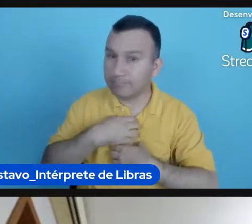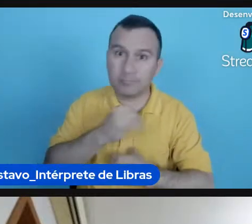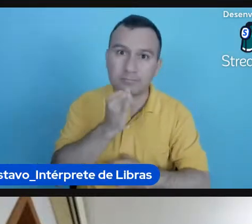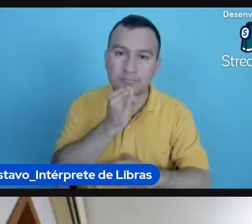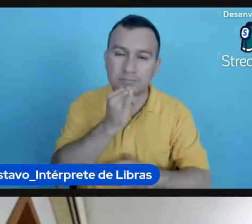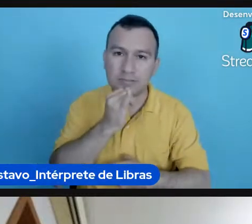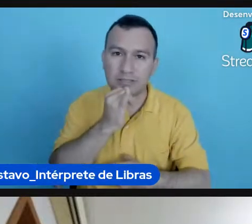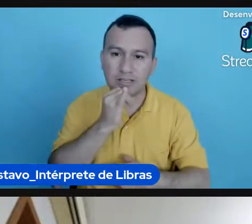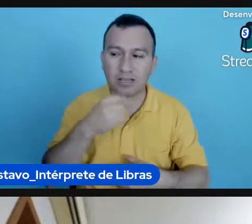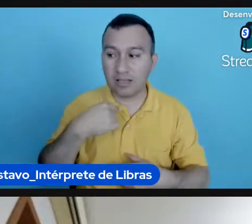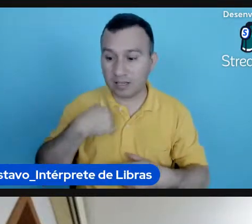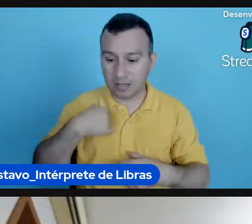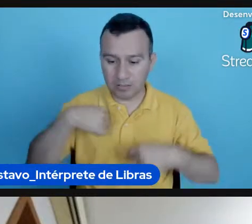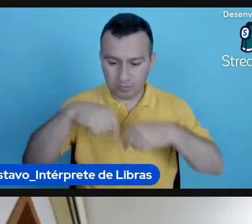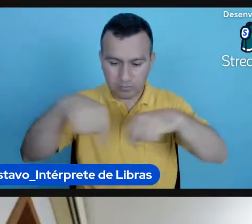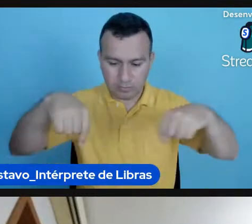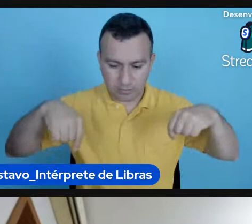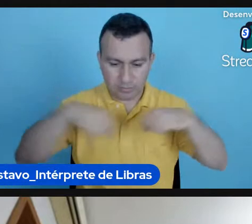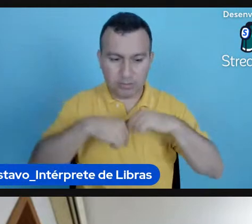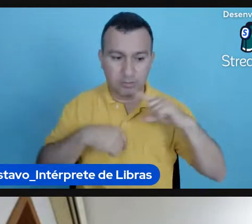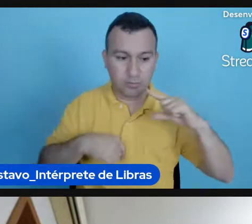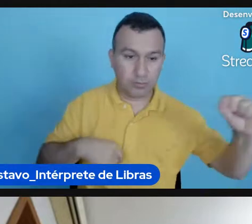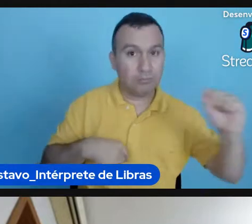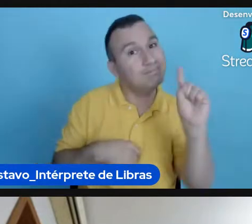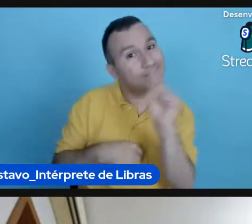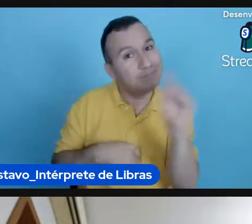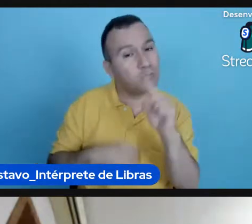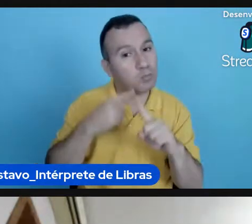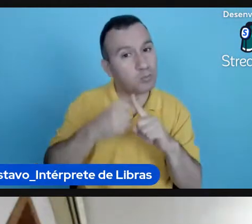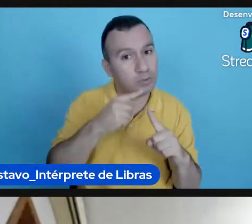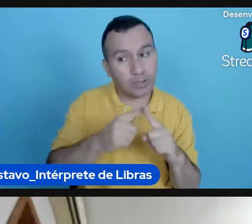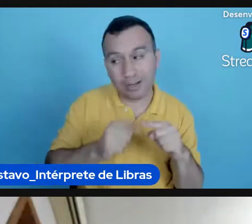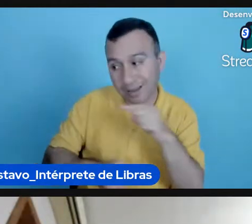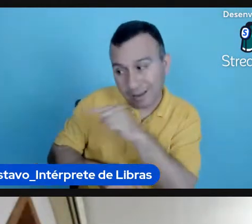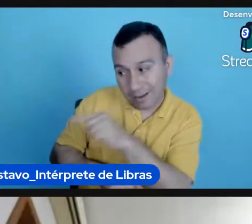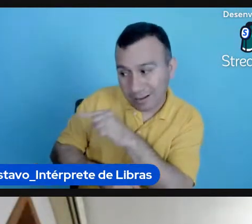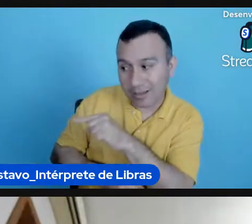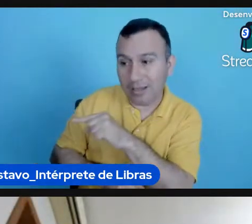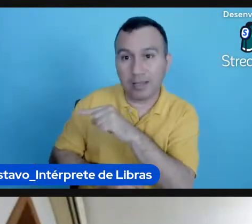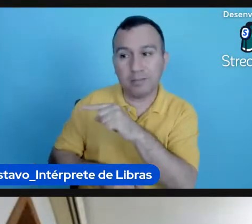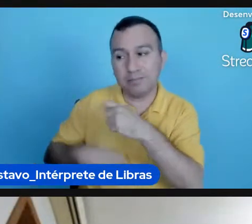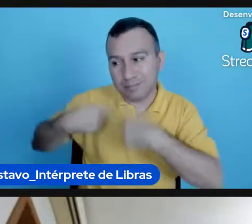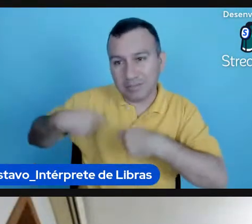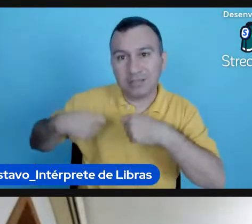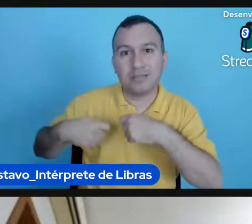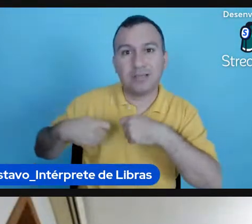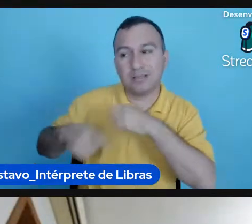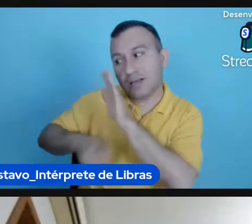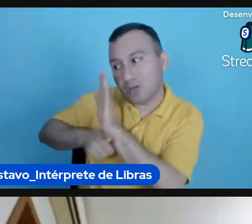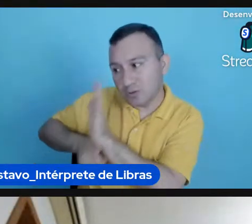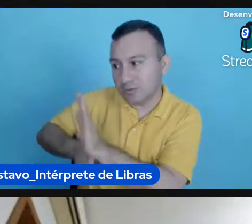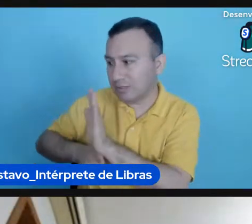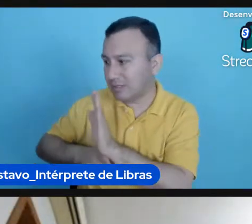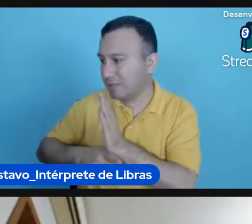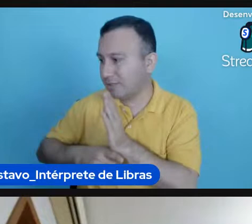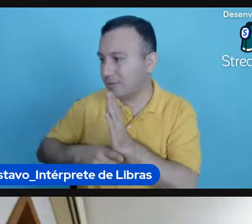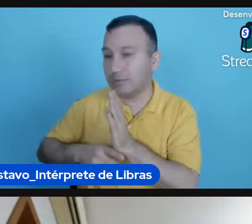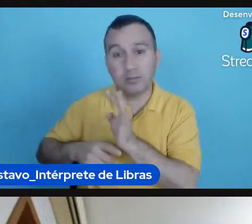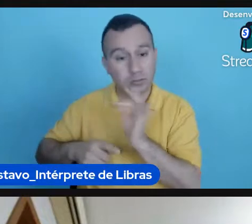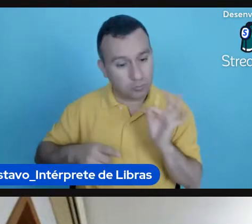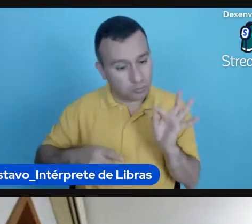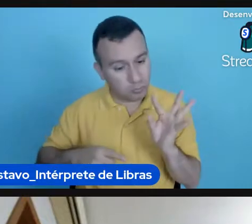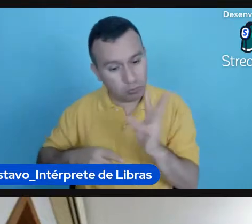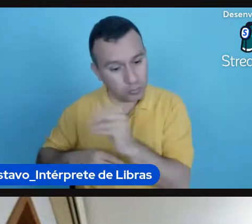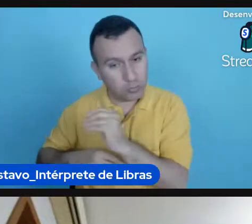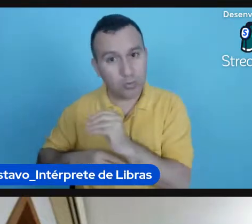tem uma pessoa que precisa, né, de alguém para ajudá-la a sair da sala. Isso é um dever de todos. Então, eu acho